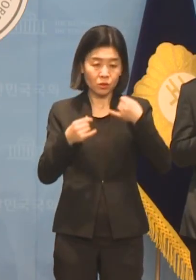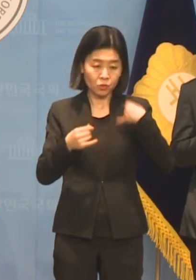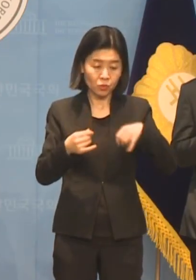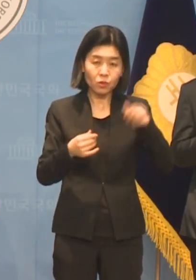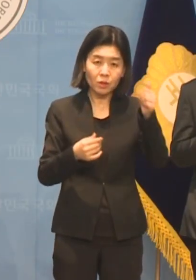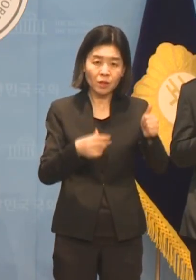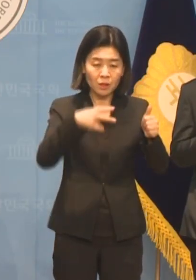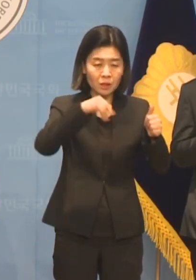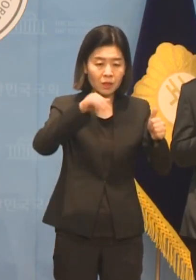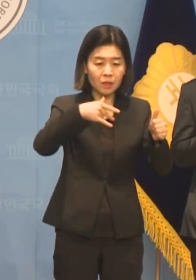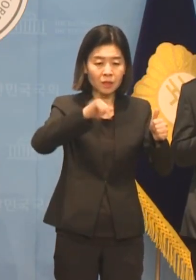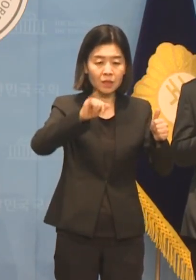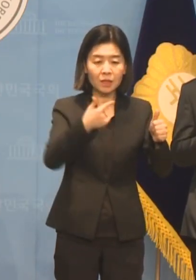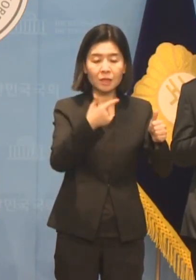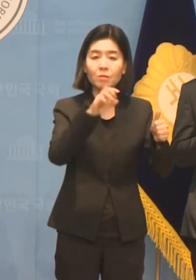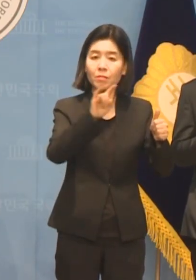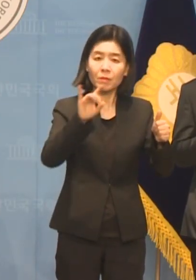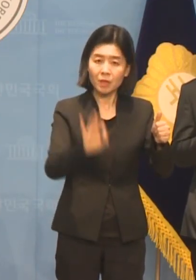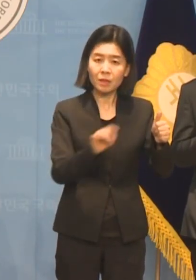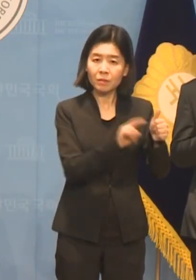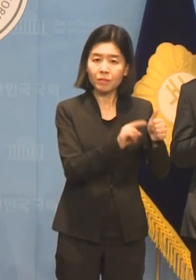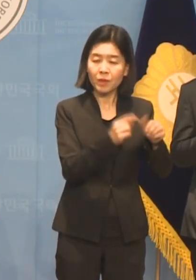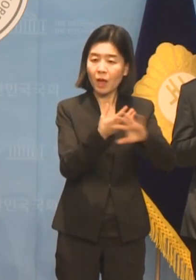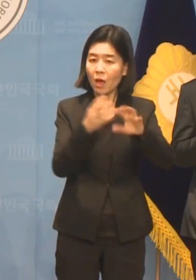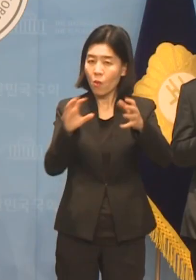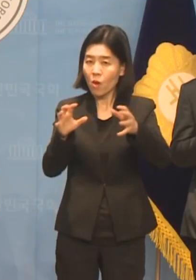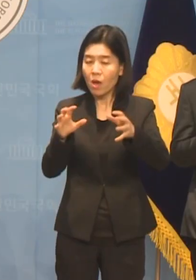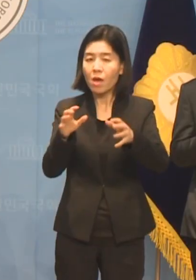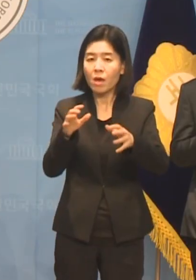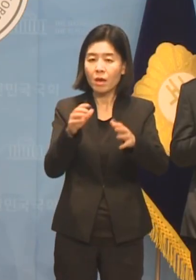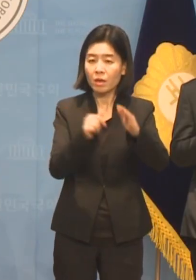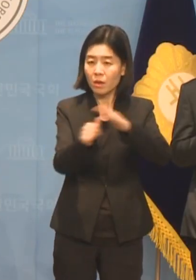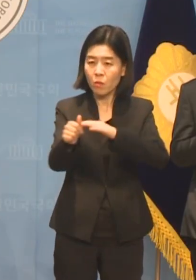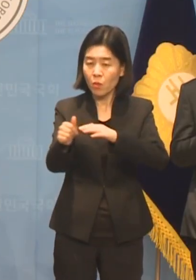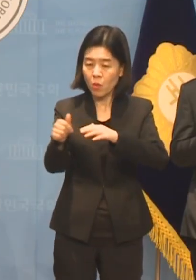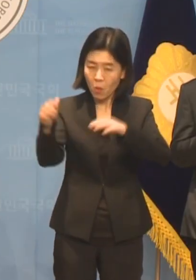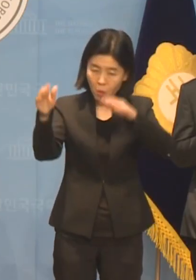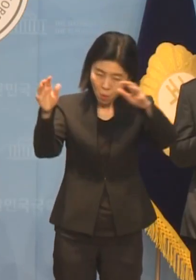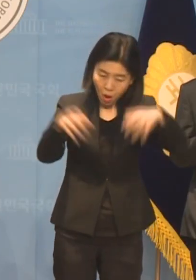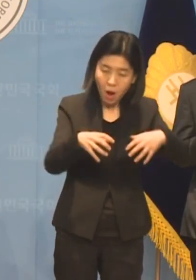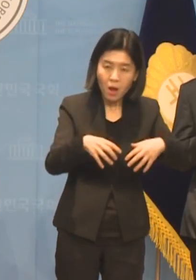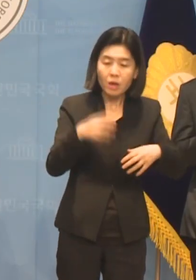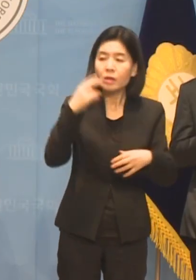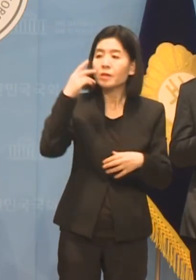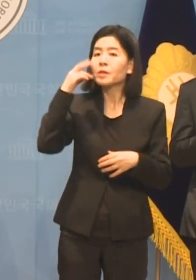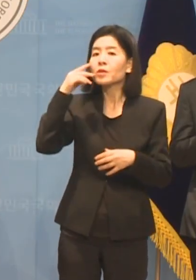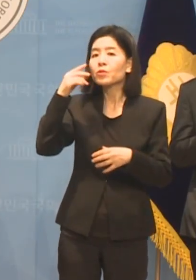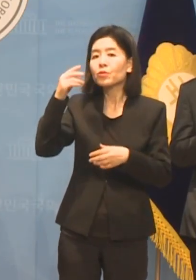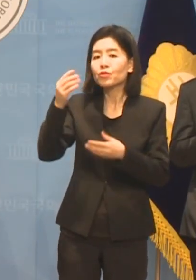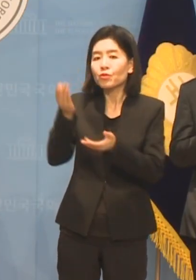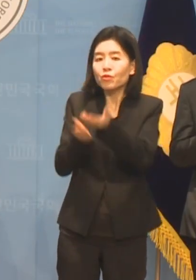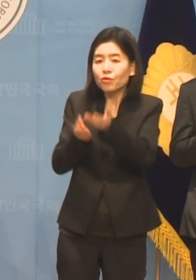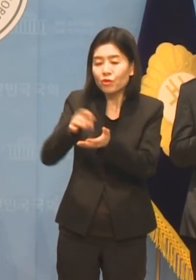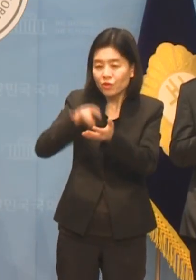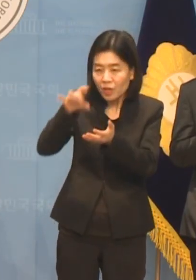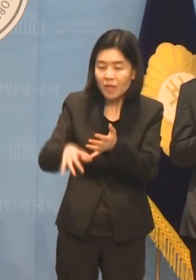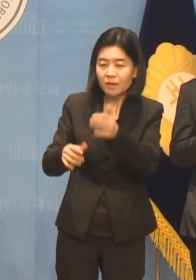해외 공관장들을 불러 모아 미국과의 관세 전쟁에 대비해 주변국들과